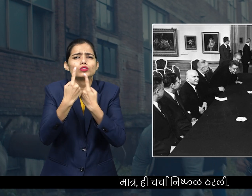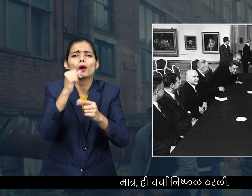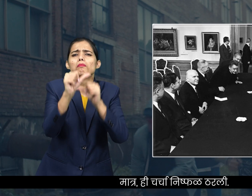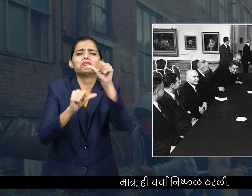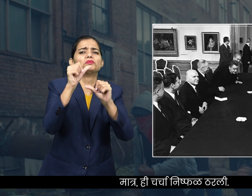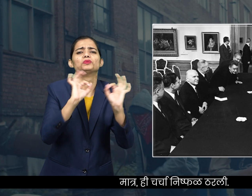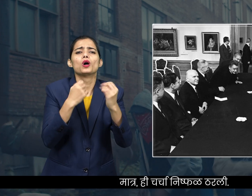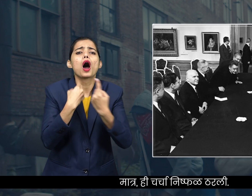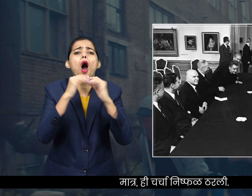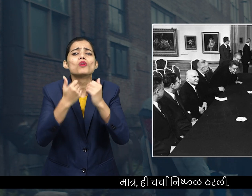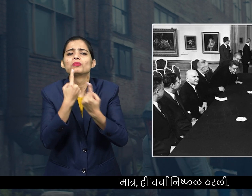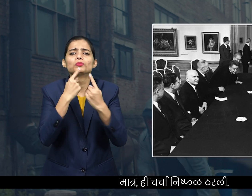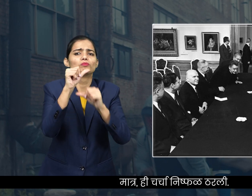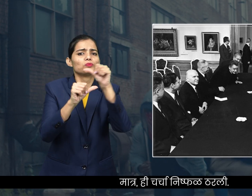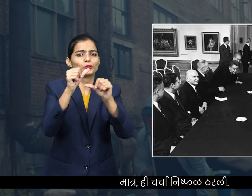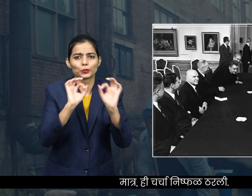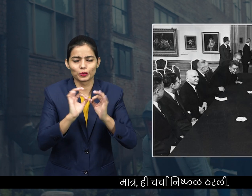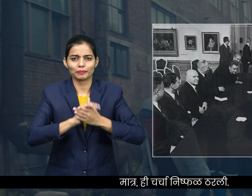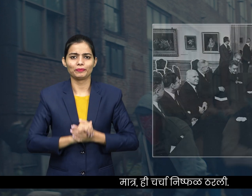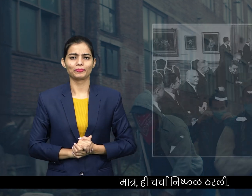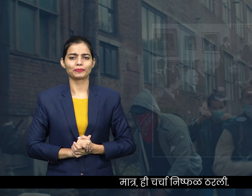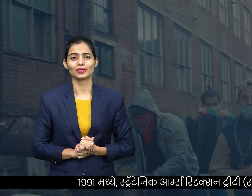मात्र ही चर्चा निष्फळ ठरली.